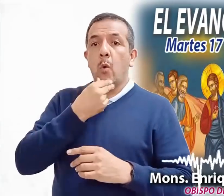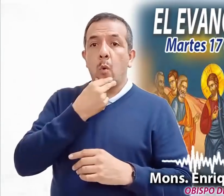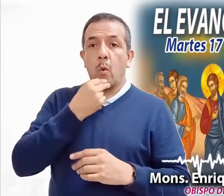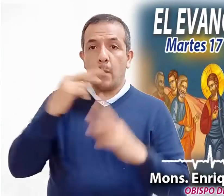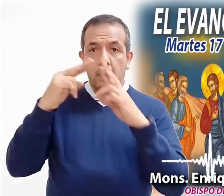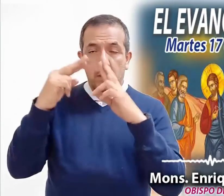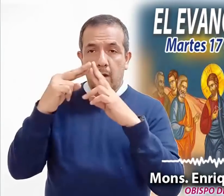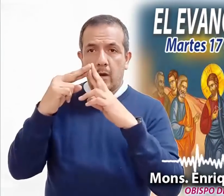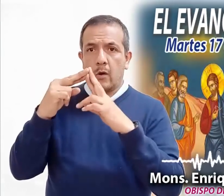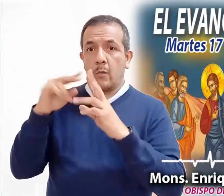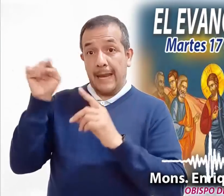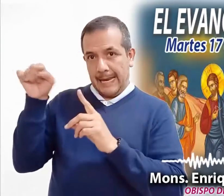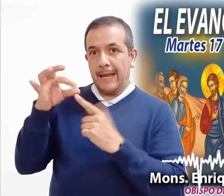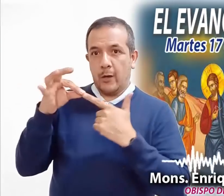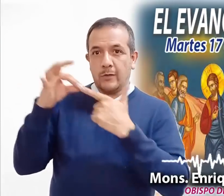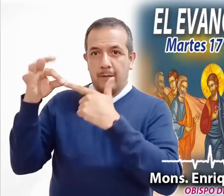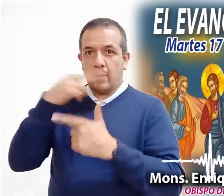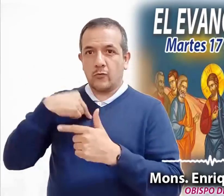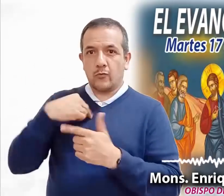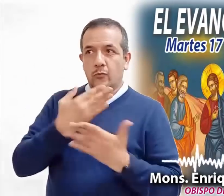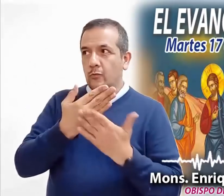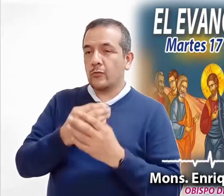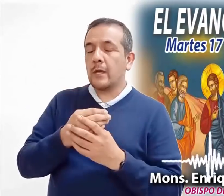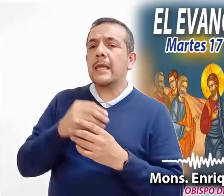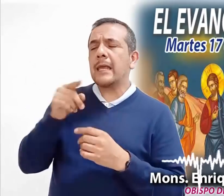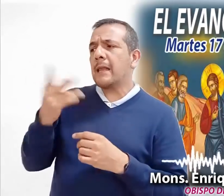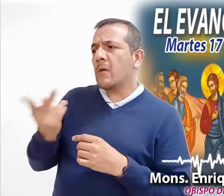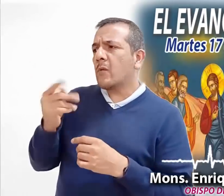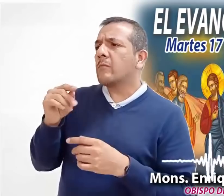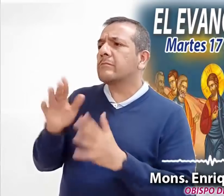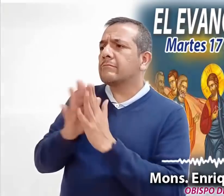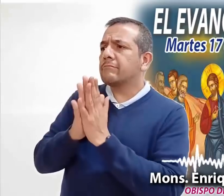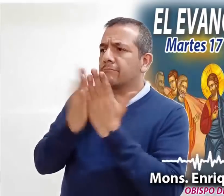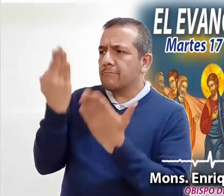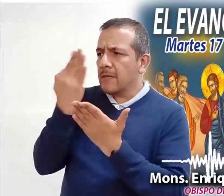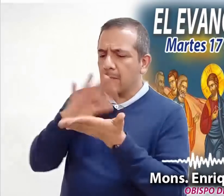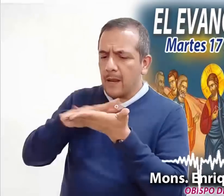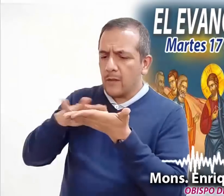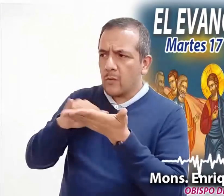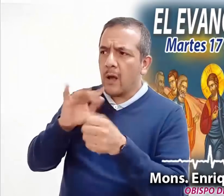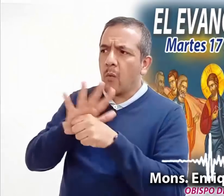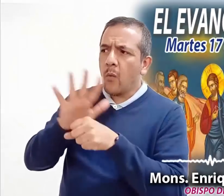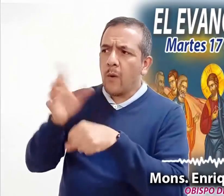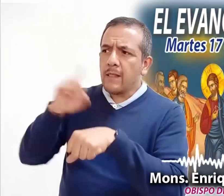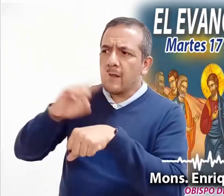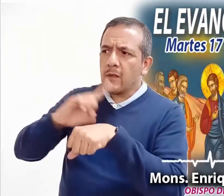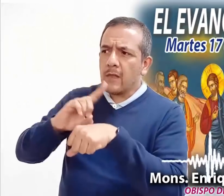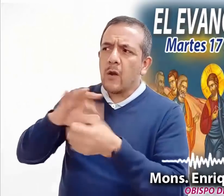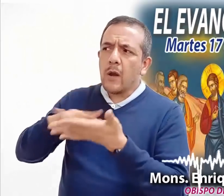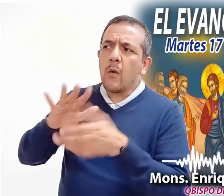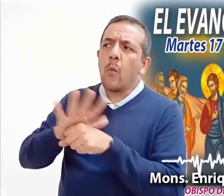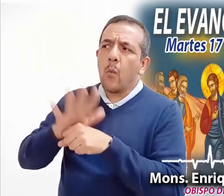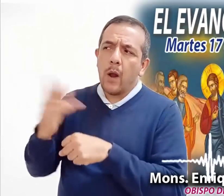nos guiaba cuáles serían las lecturas bíblicas apropiadas para cada ocasión. El anciano